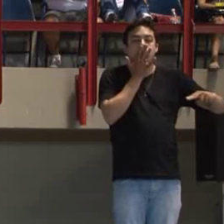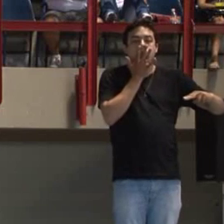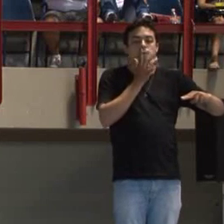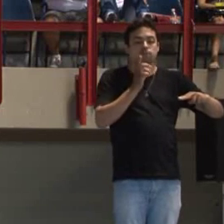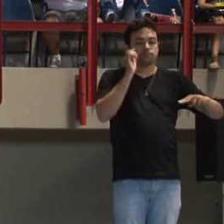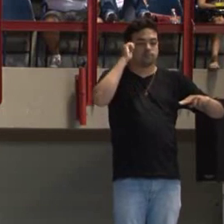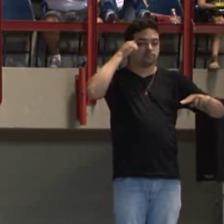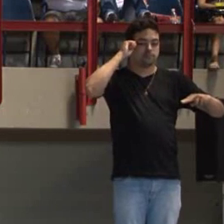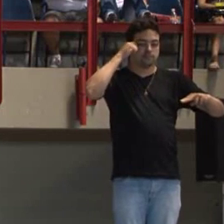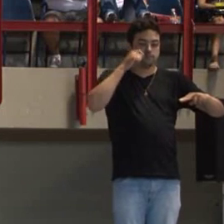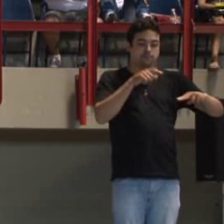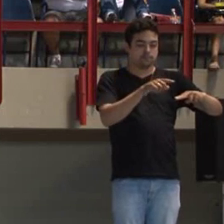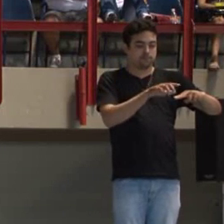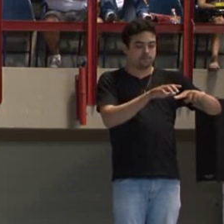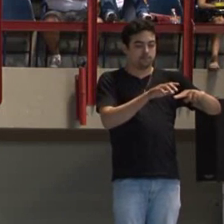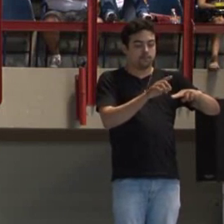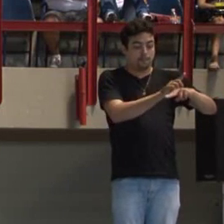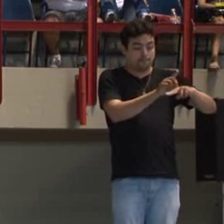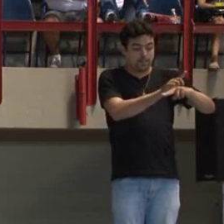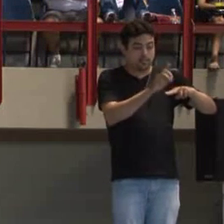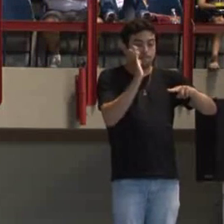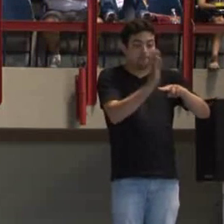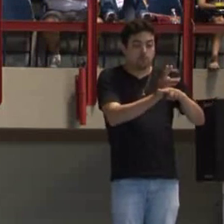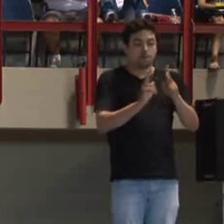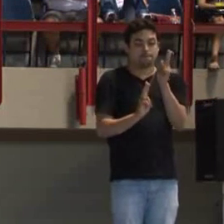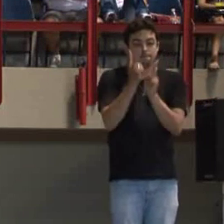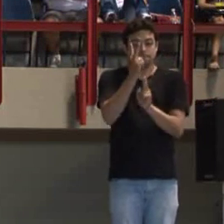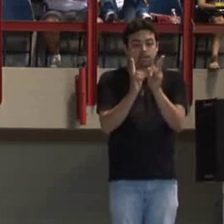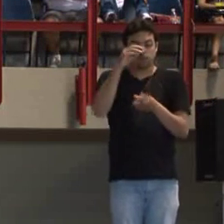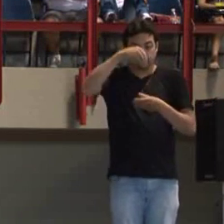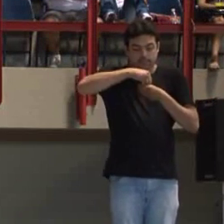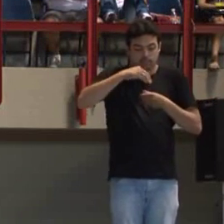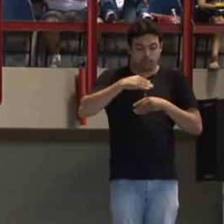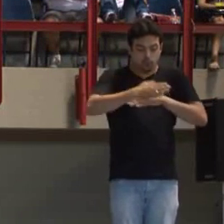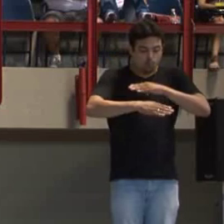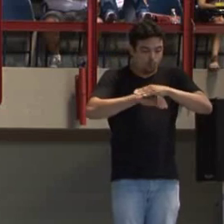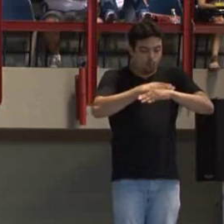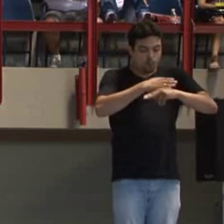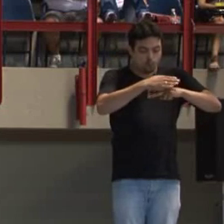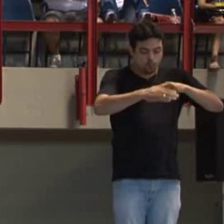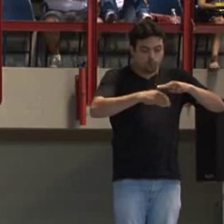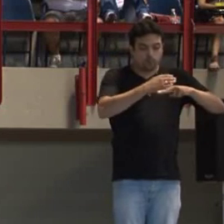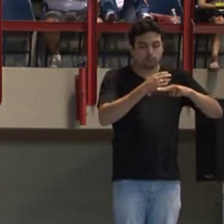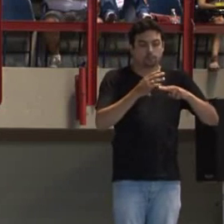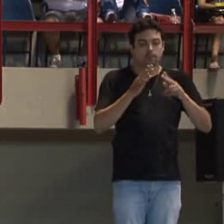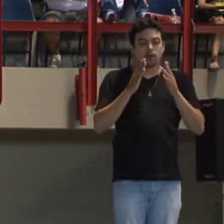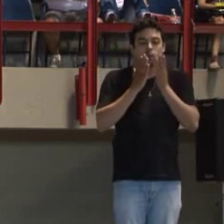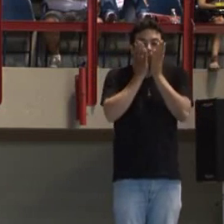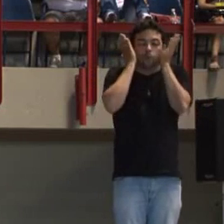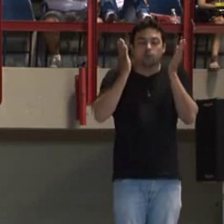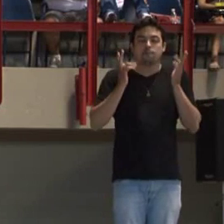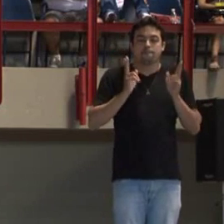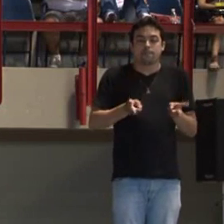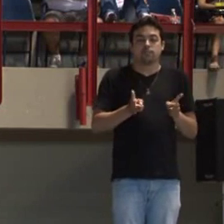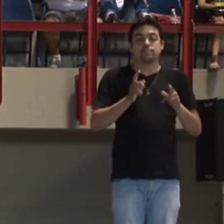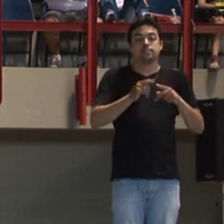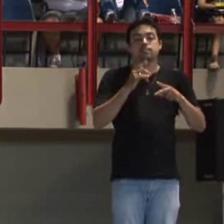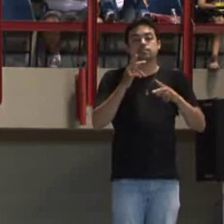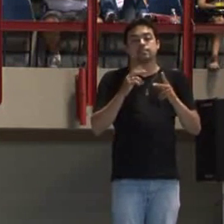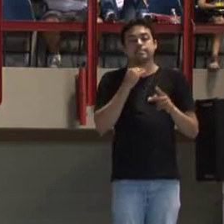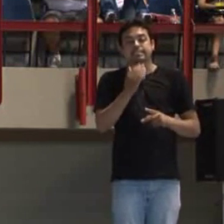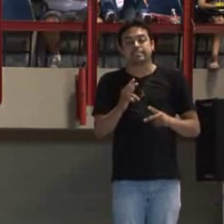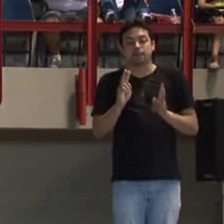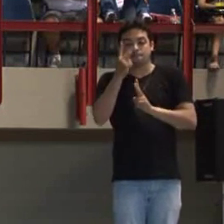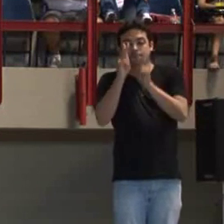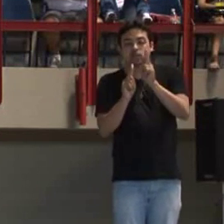Negra, por causa do petróleo, que conserva o traço da pessoa. Se não fosse o petróleo, o que é que ia